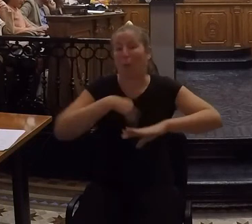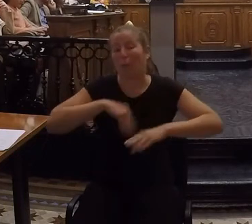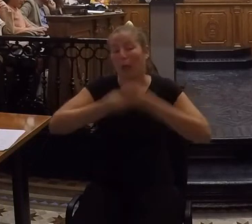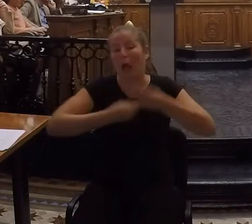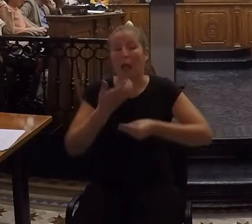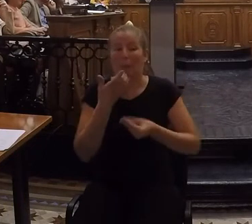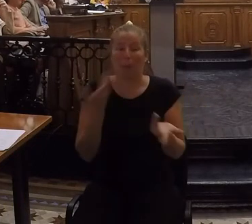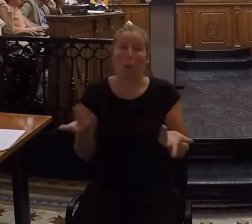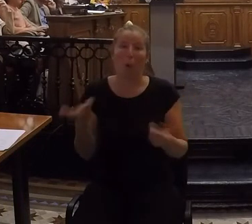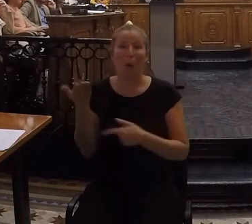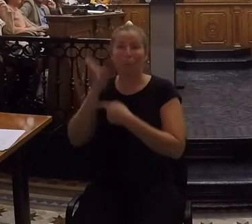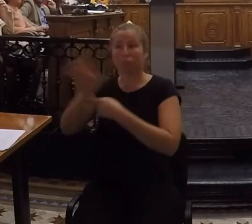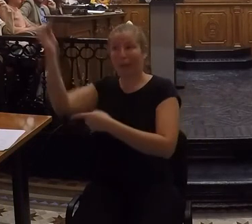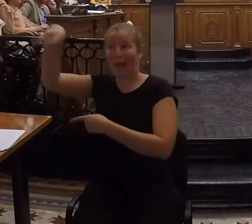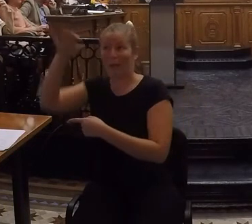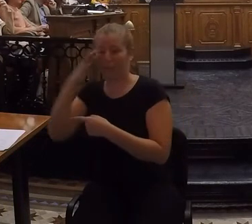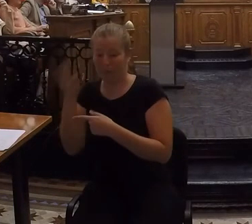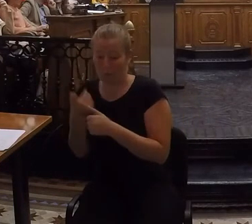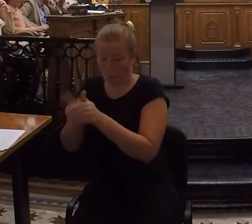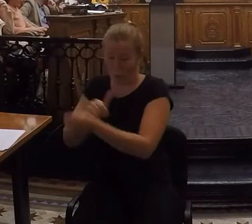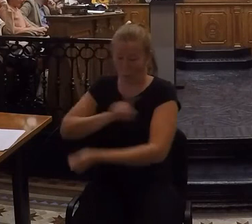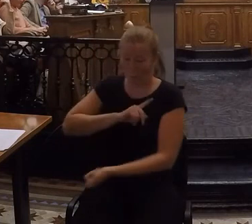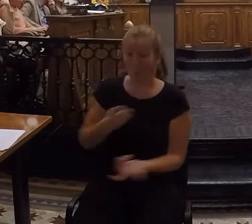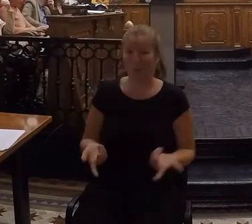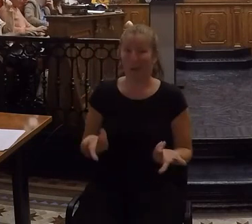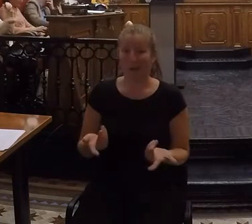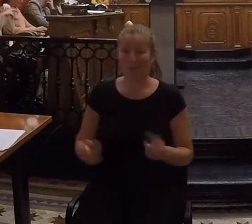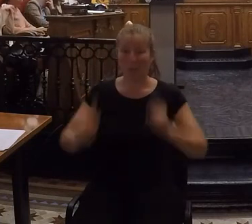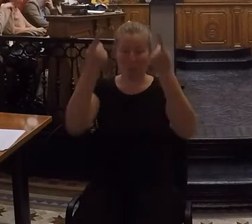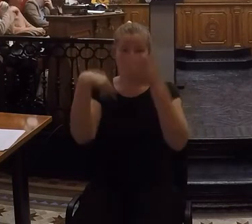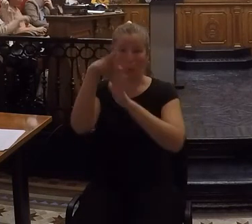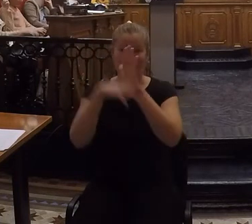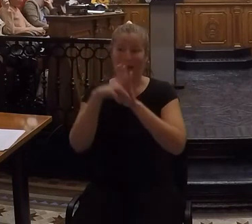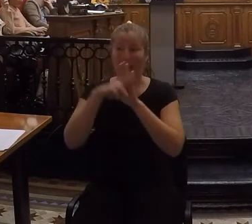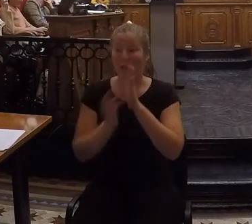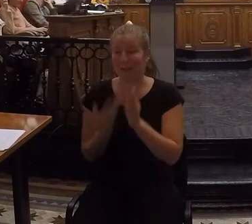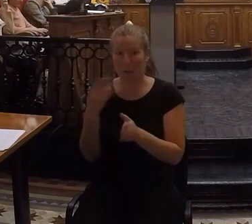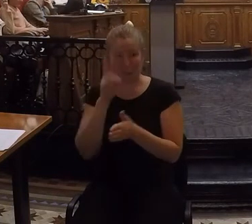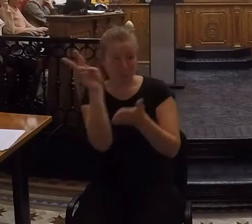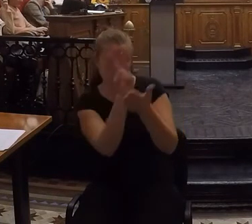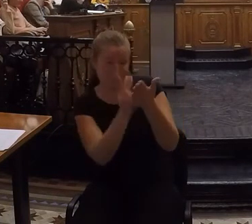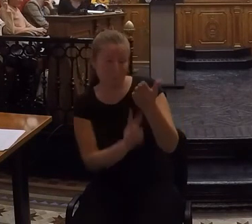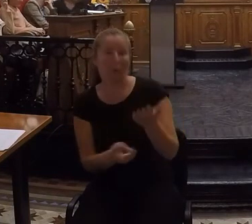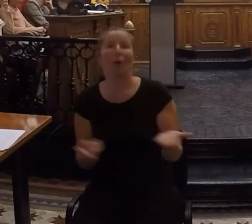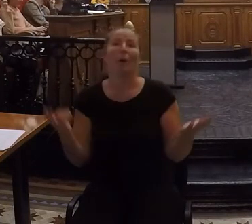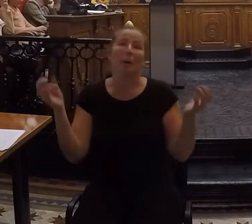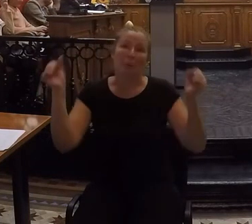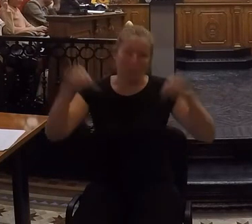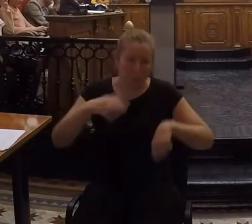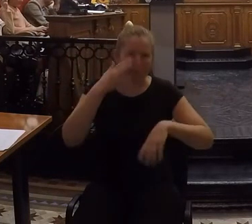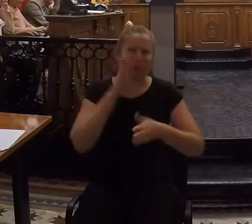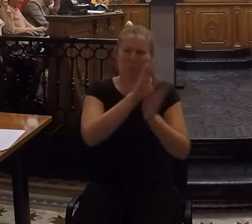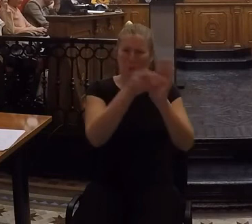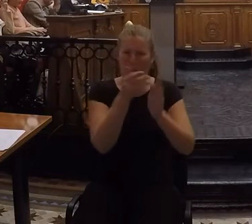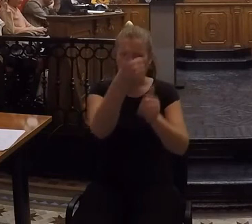de nosotros, pero han ido corriendo antes al registro. Oiga, está bien, haremos todos un poquito más de carrera para correr al registro, pero copiar mociones